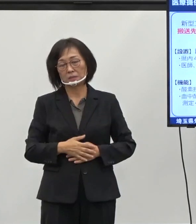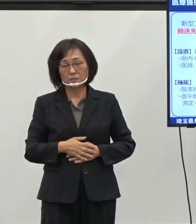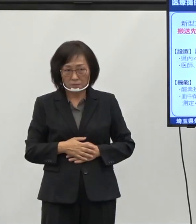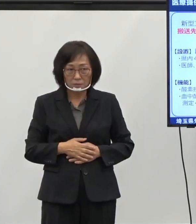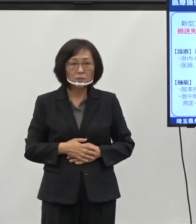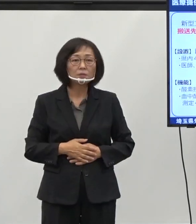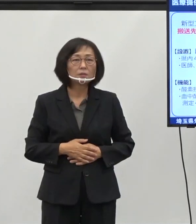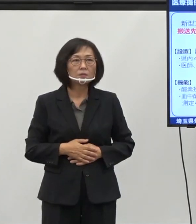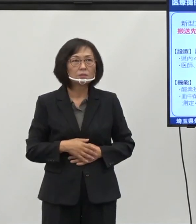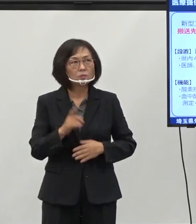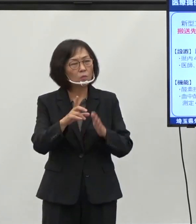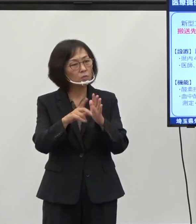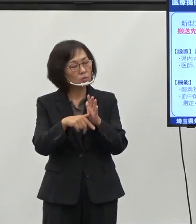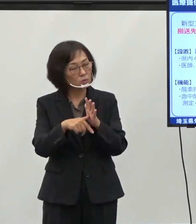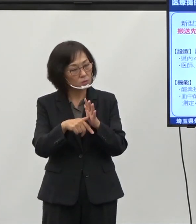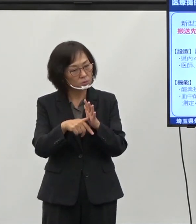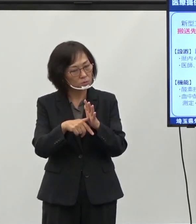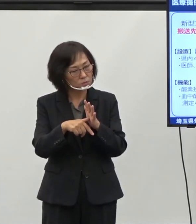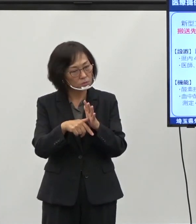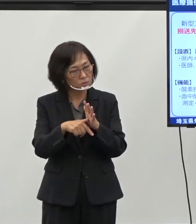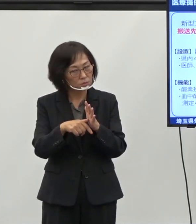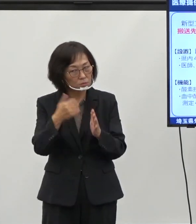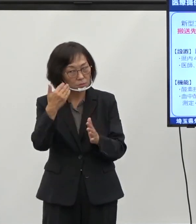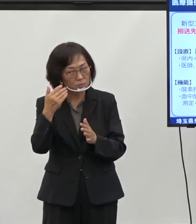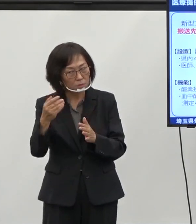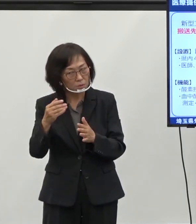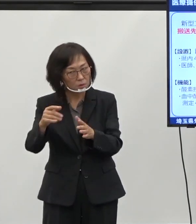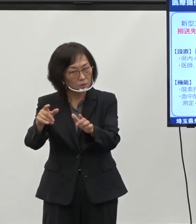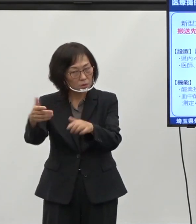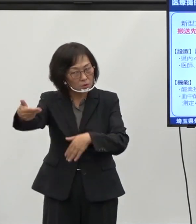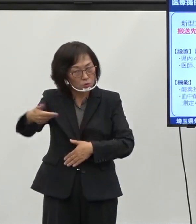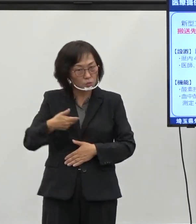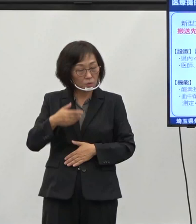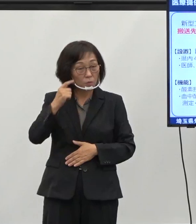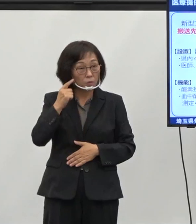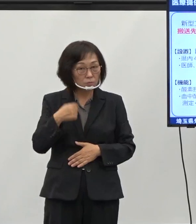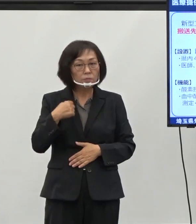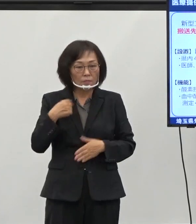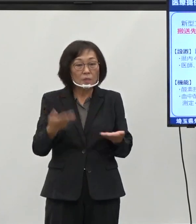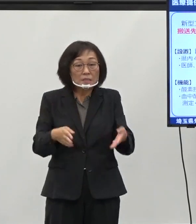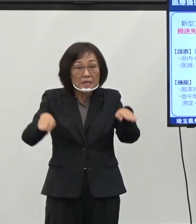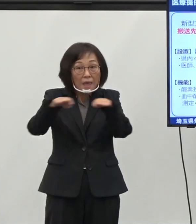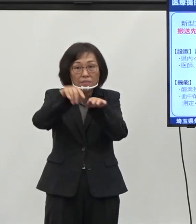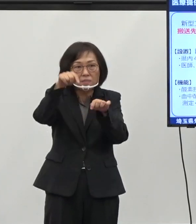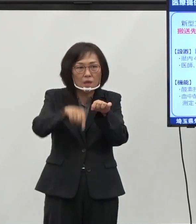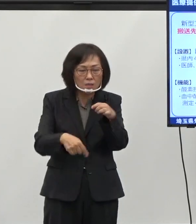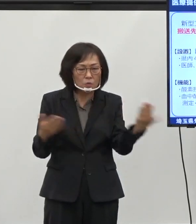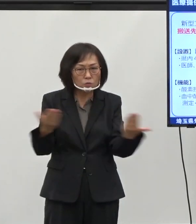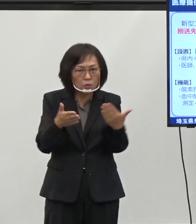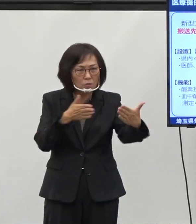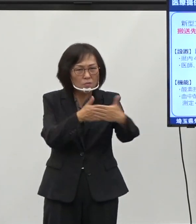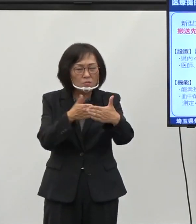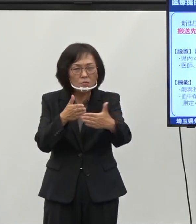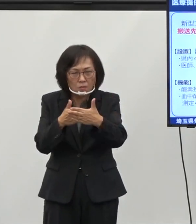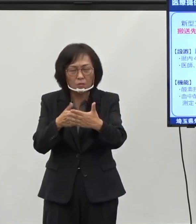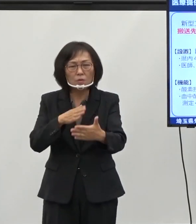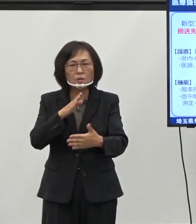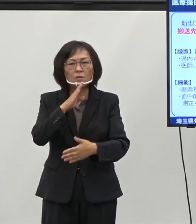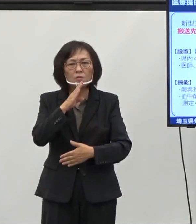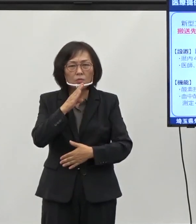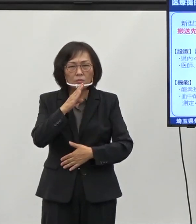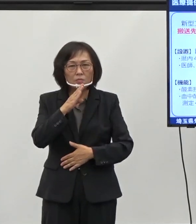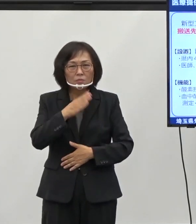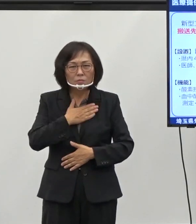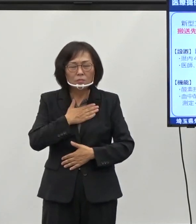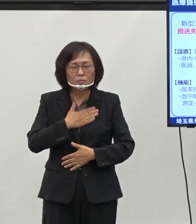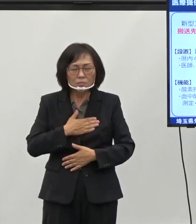でだったかな、これ三重川さんのご質問だったと思いますけど、私センターでの業務が滞っていることは認めざるを得ないって覚えてい